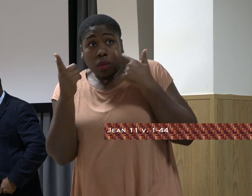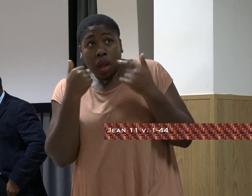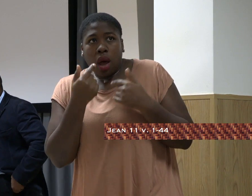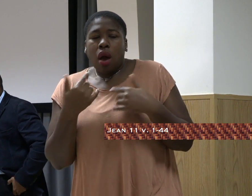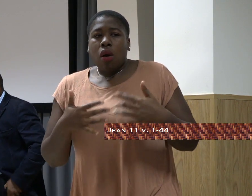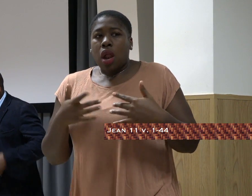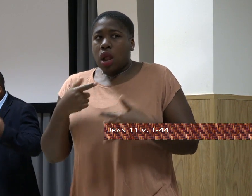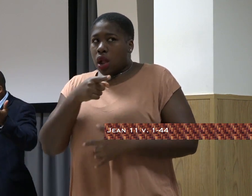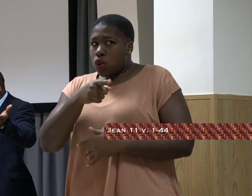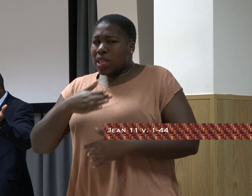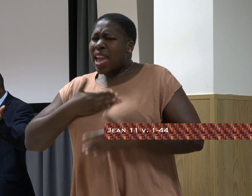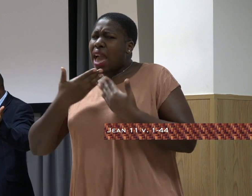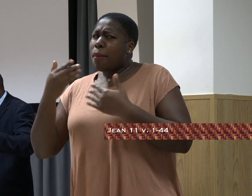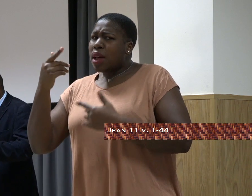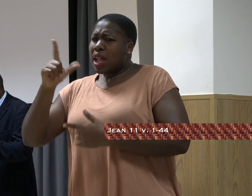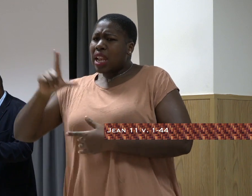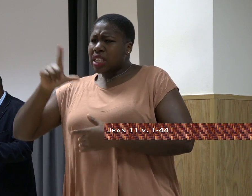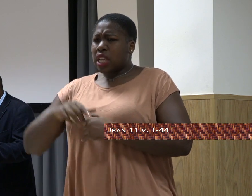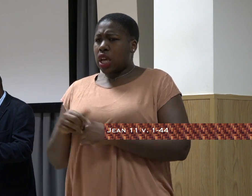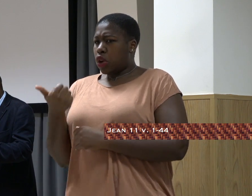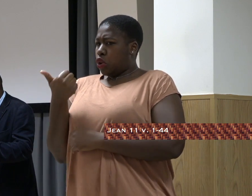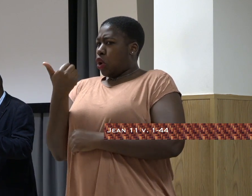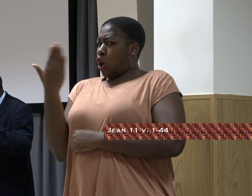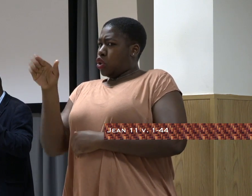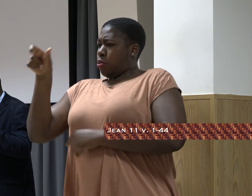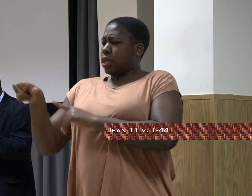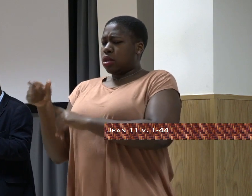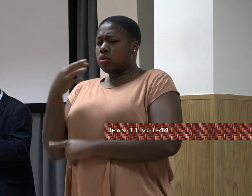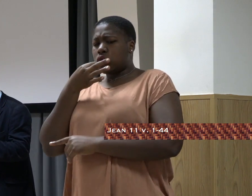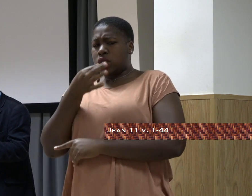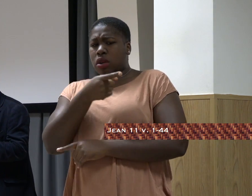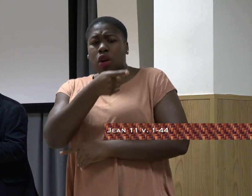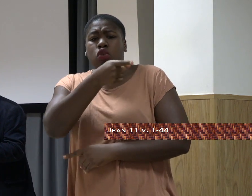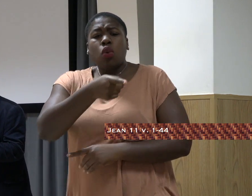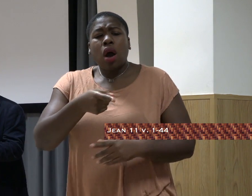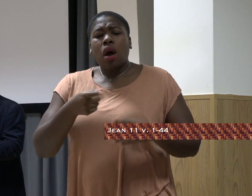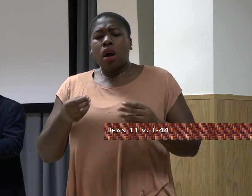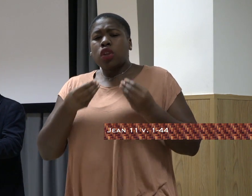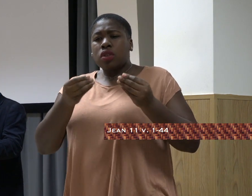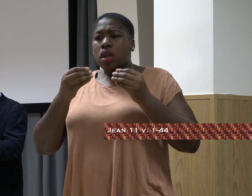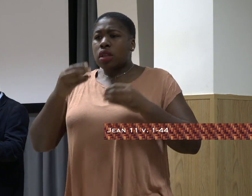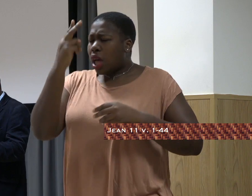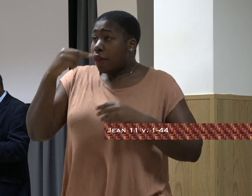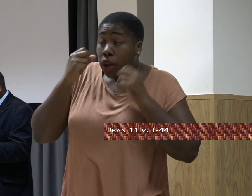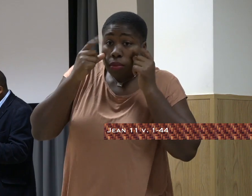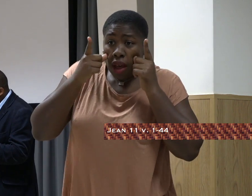dirent, lui qui a ouvert les yeux de l'aveugle, ne pouvait-il pas faire aussi que cet homme ne meure point?